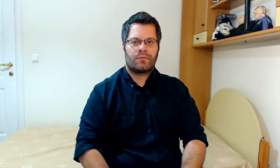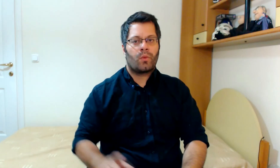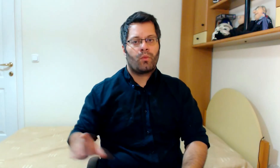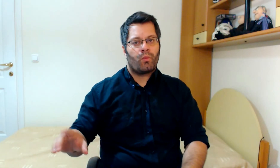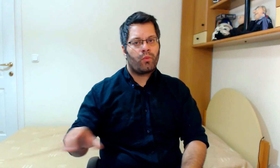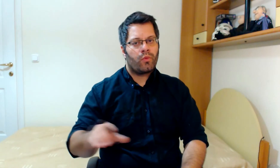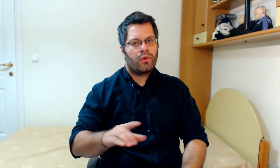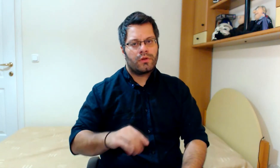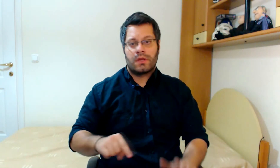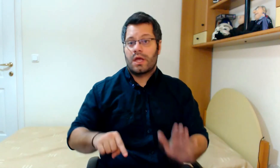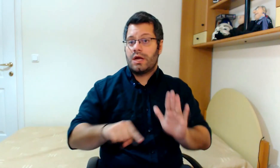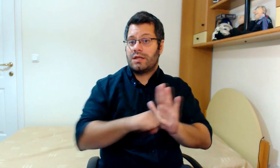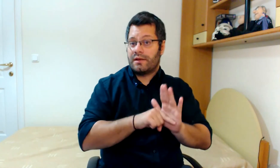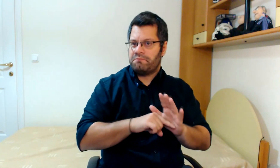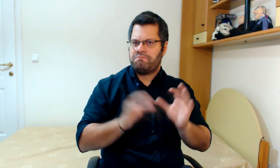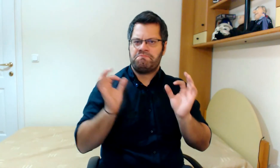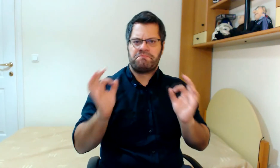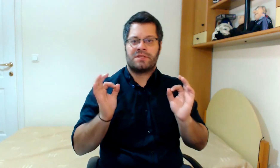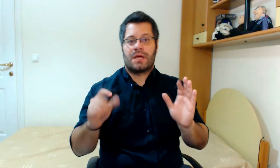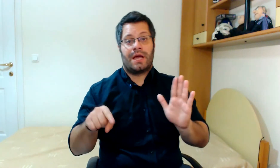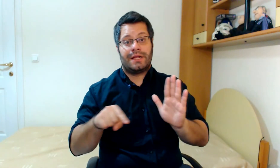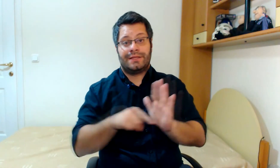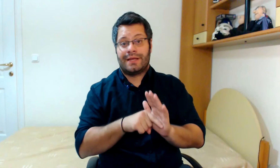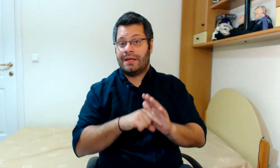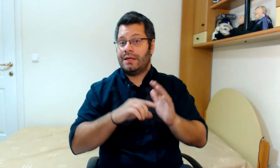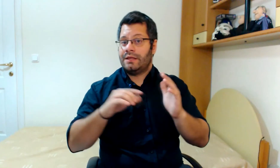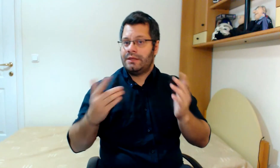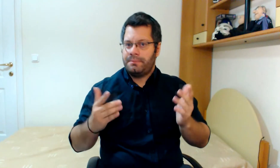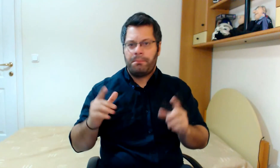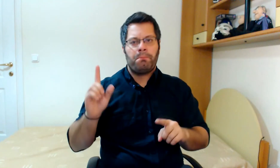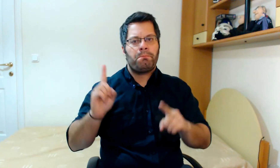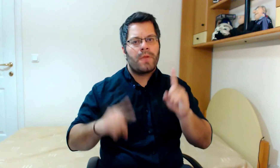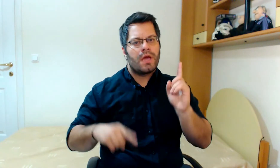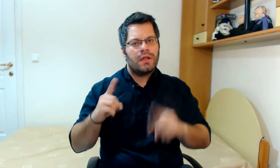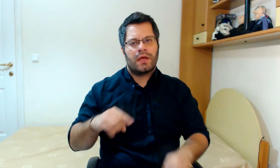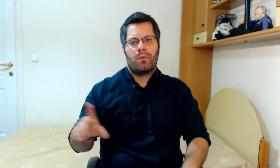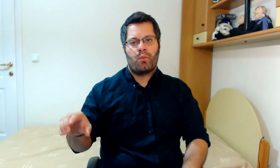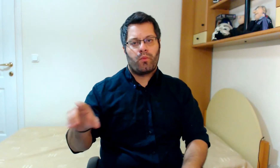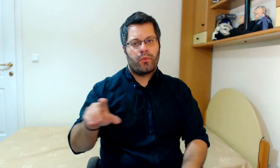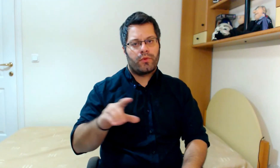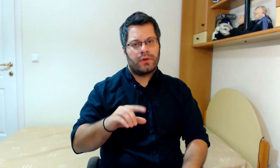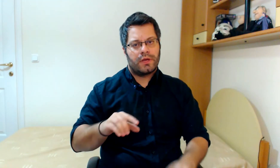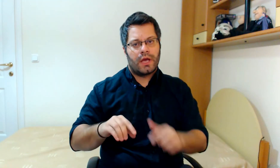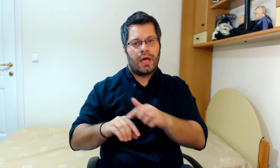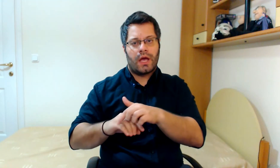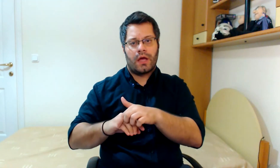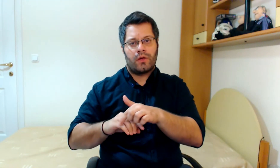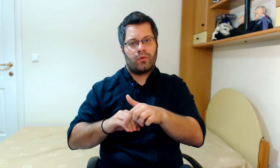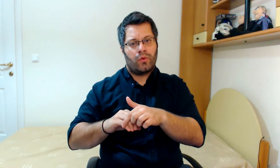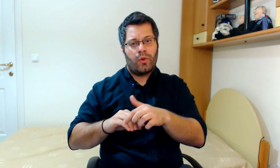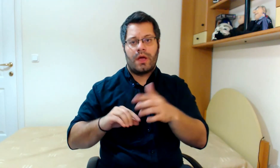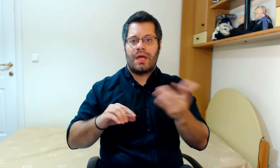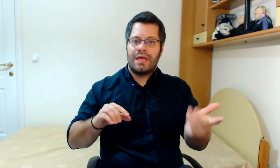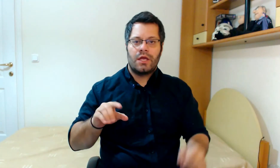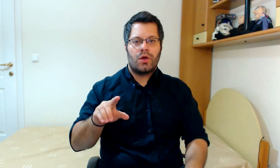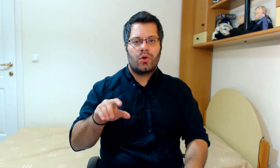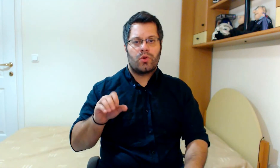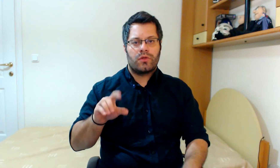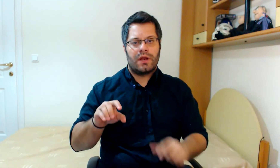Τα αρνητικά τώρα του ποντικιού. Φυσικά, έχει κάποια αρνητικά. Μερικά ποντίκια στα πλάγια του ποντικού ή